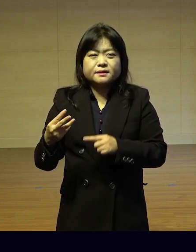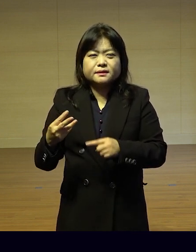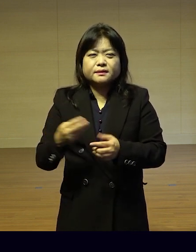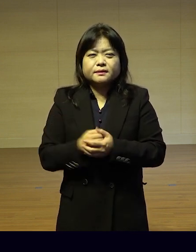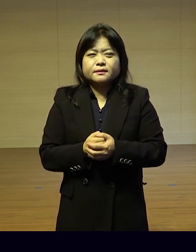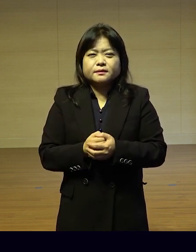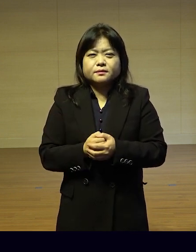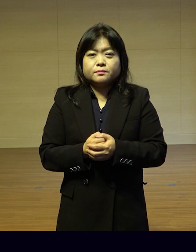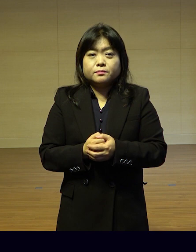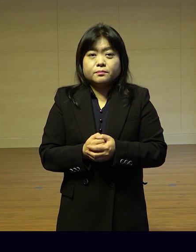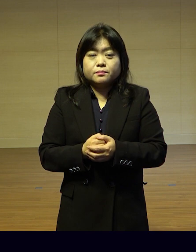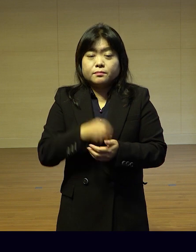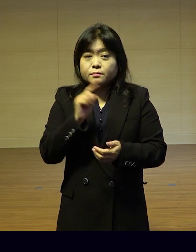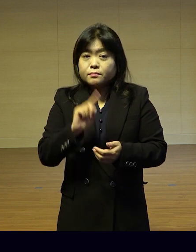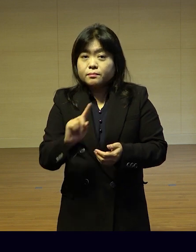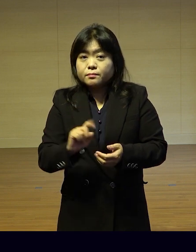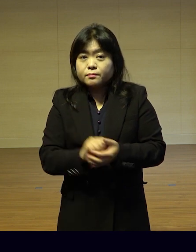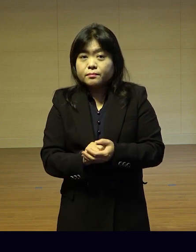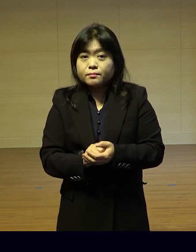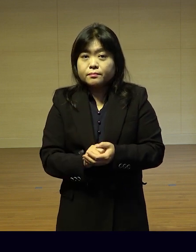함 프린시플을 제창했죠.